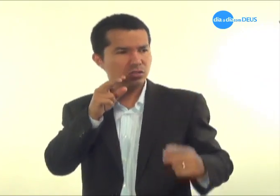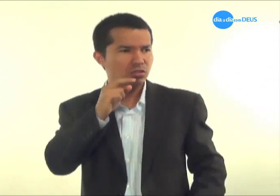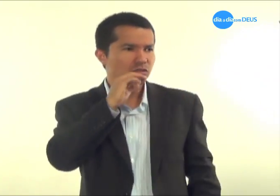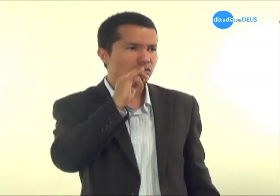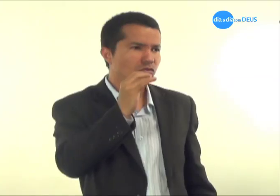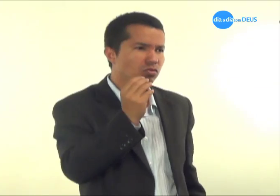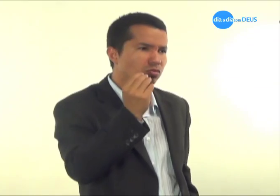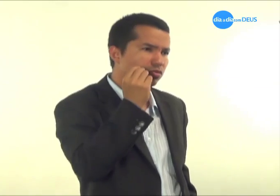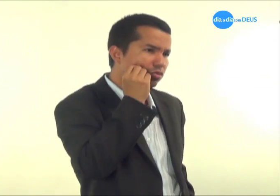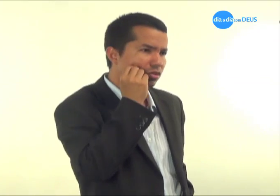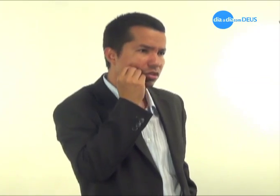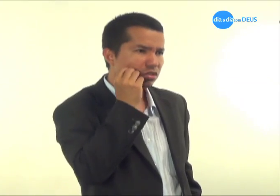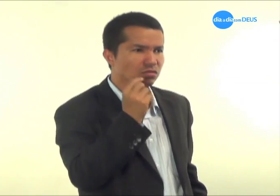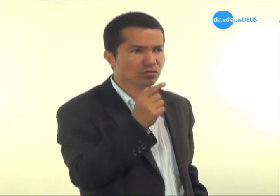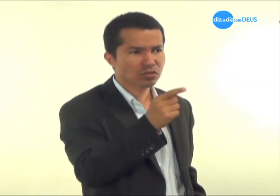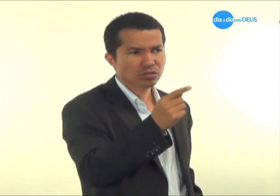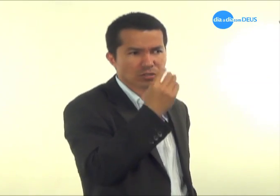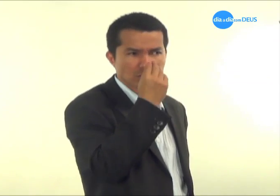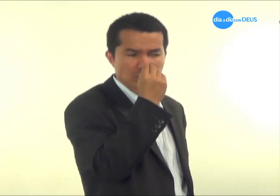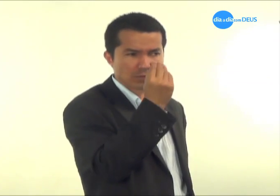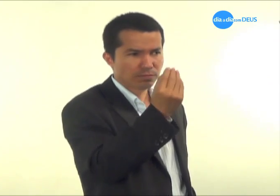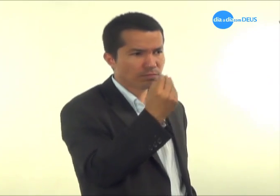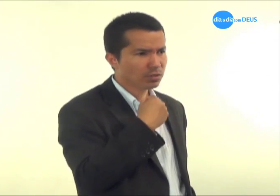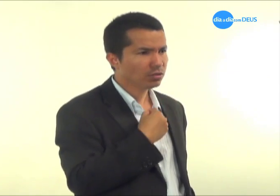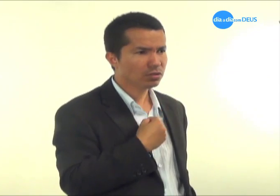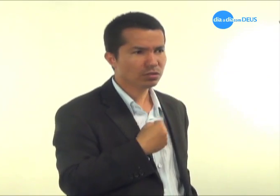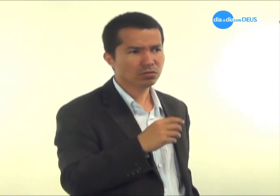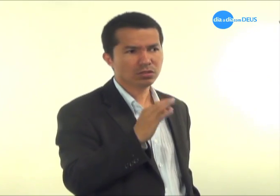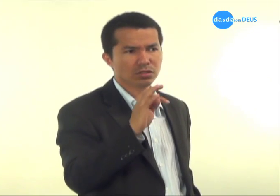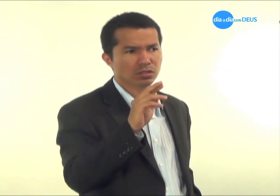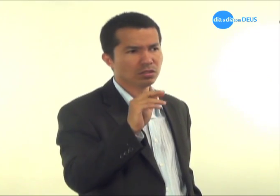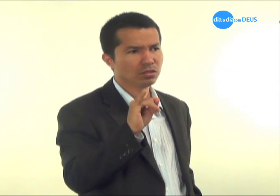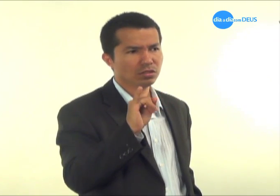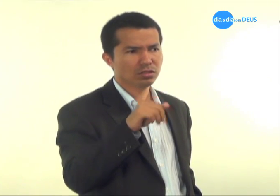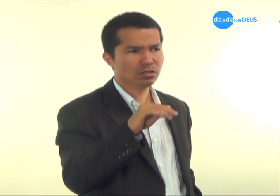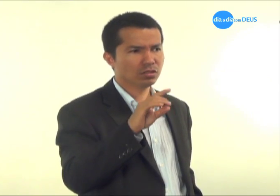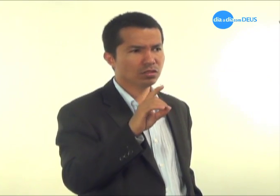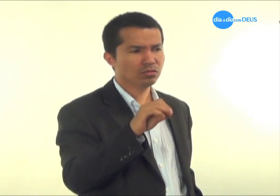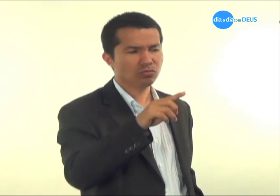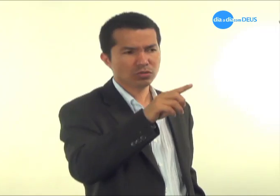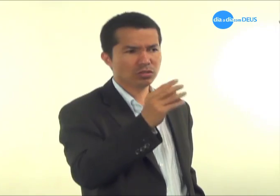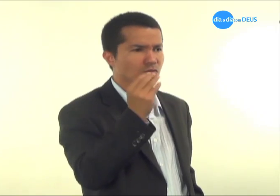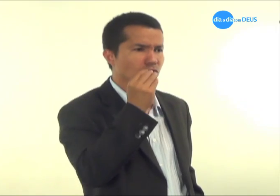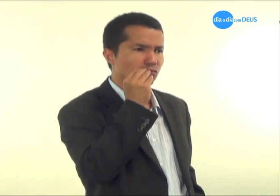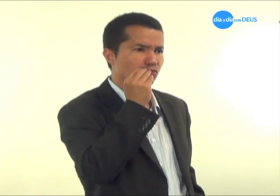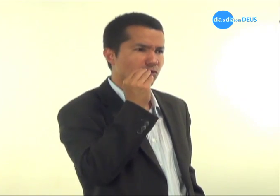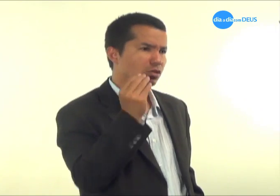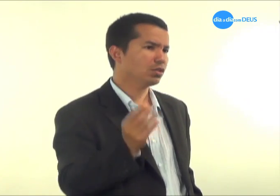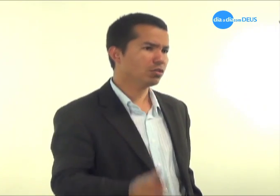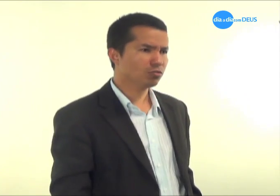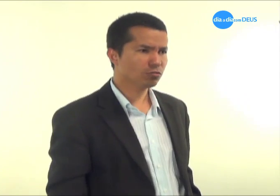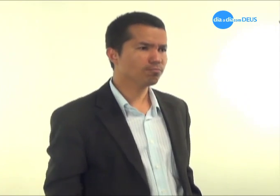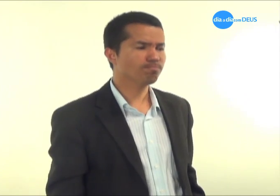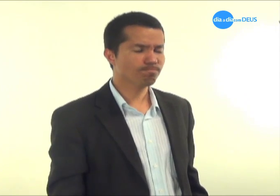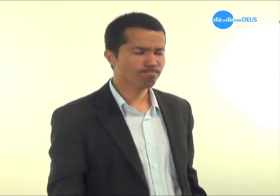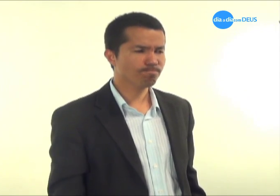Judas, você está me traindo e agora você vem me dar um beijo? E você escolheu o sinal, um beijo. E eu queria